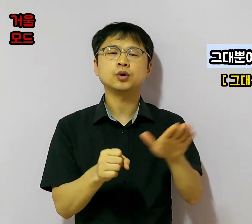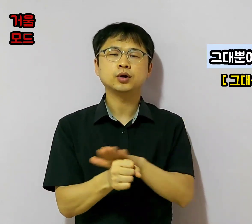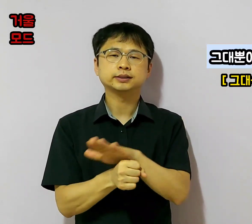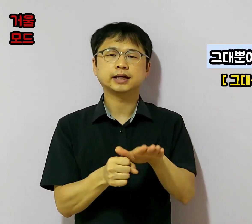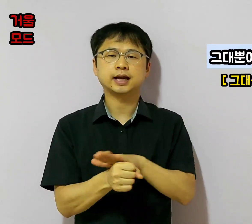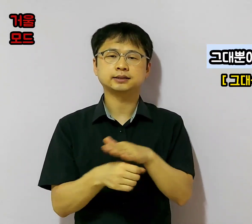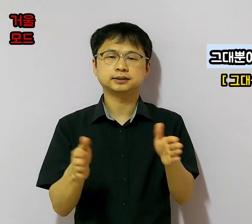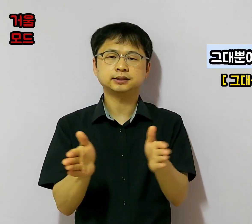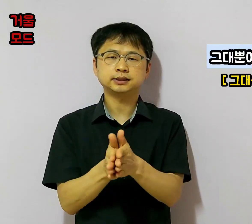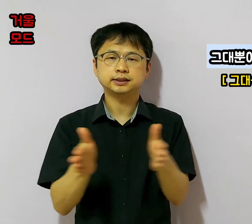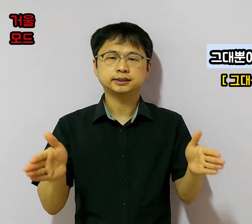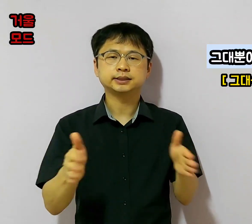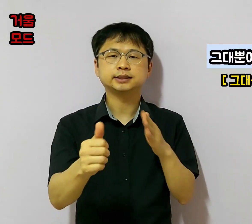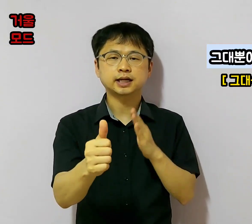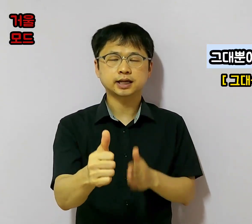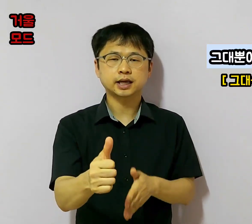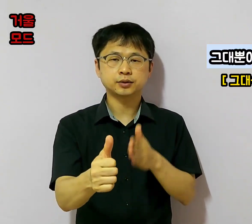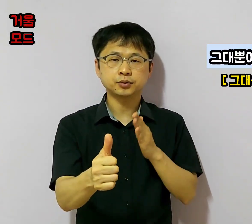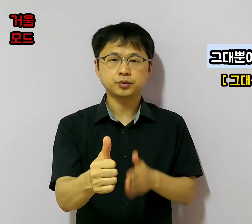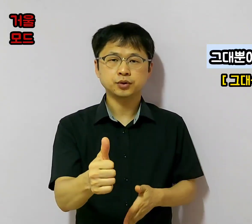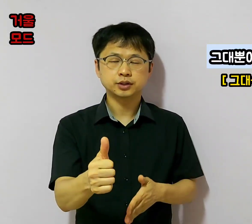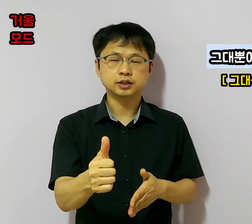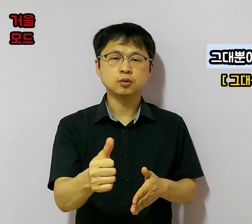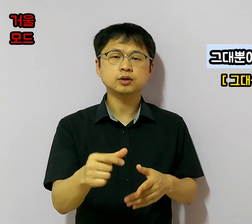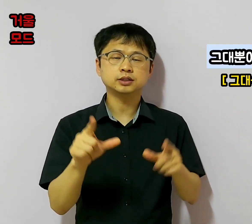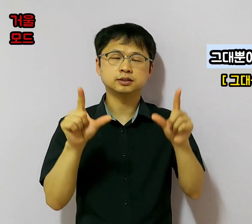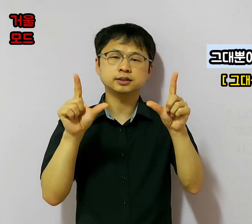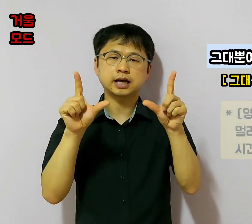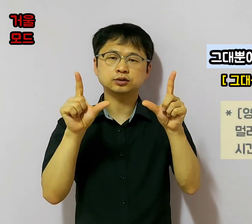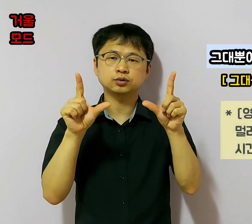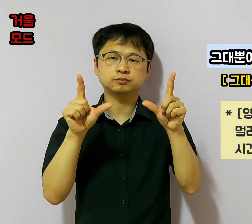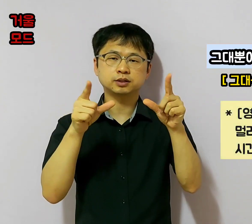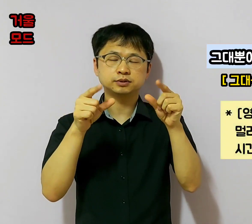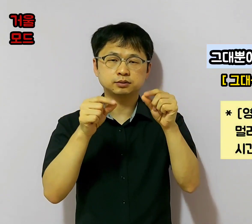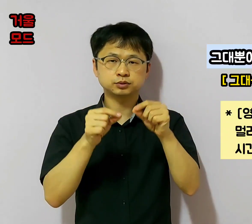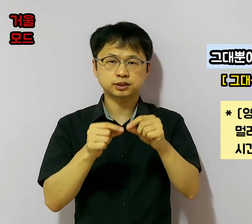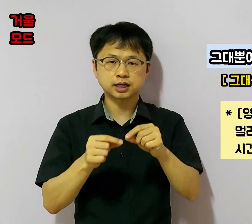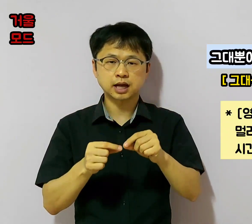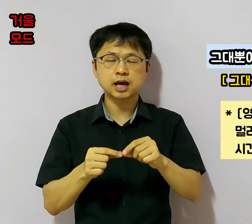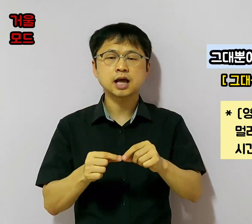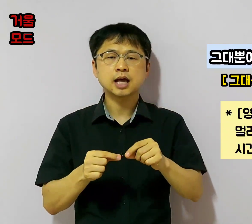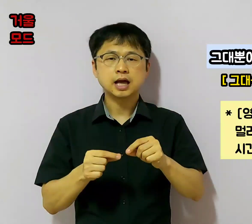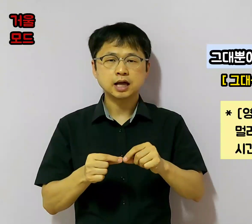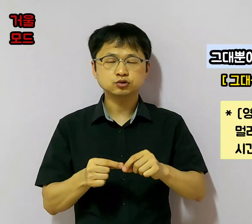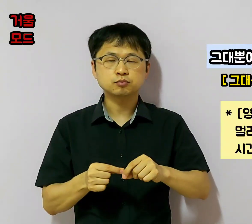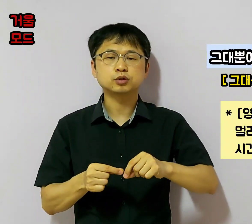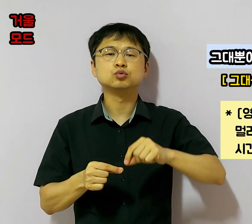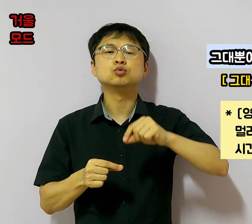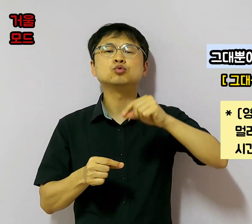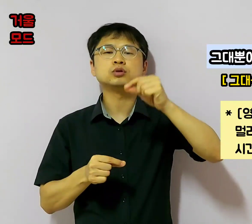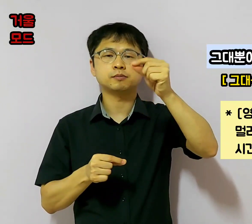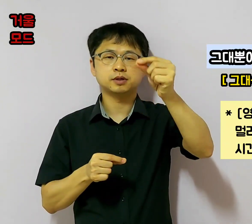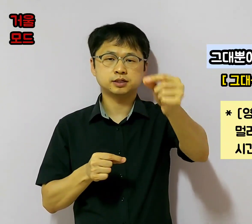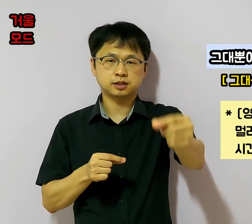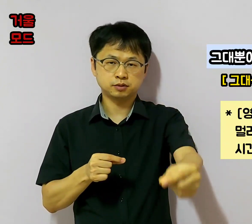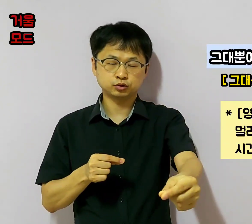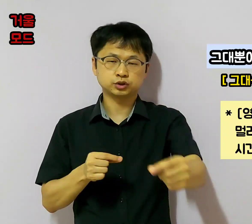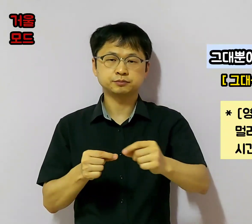그대뿐이죠. 사랑을 시작해요. 영원히는 양손 엄지검지를 붙였다가 한 손만 둥글게 멀리 내밀어